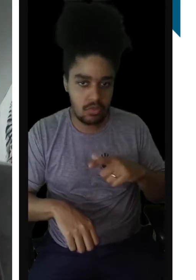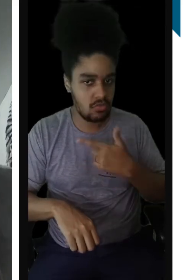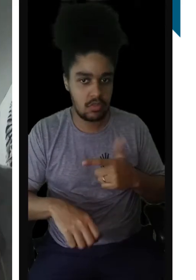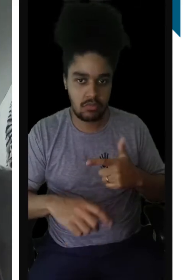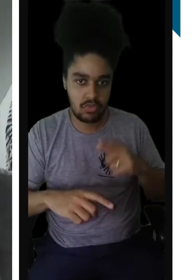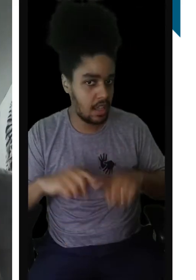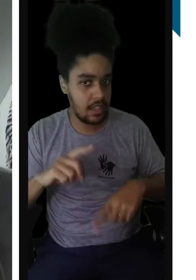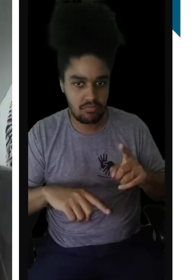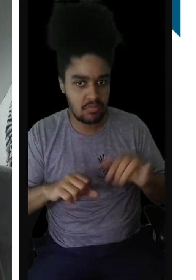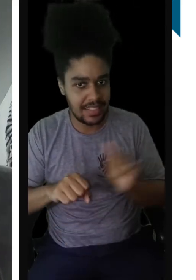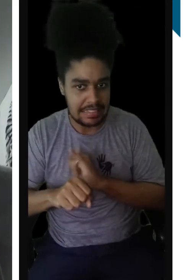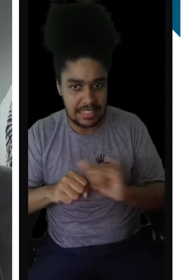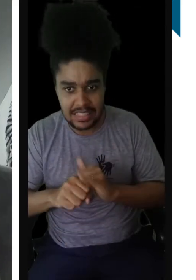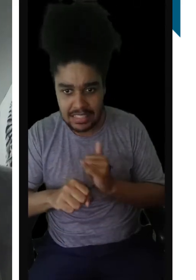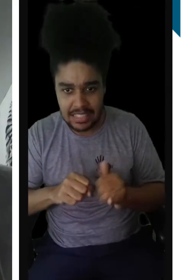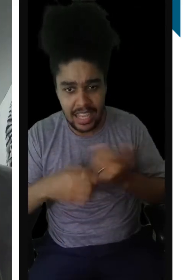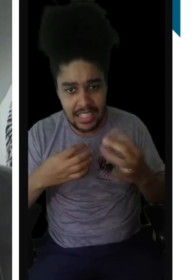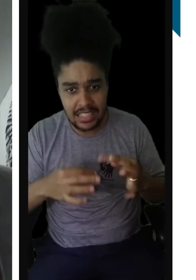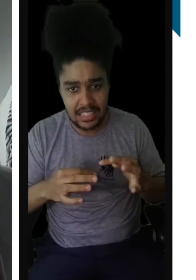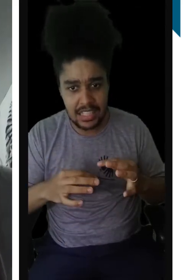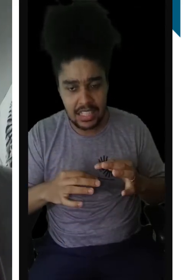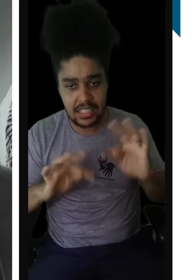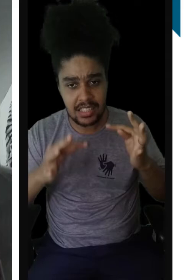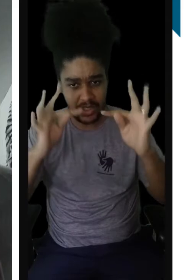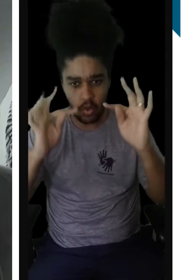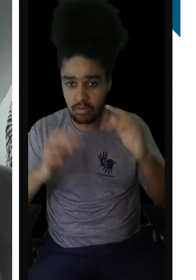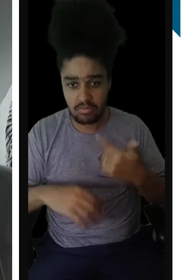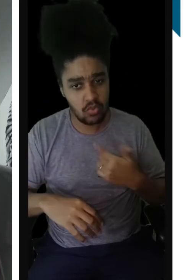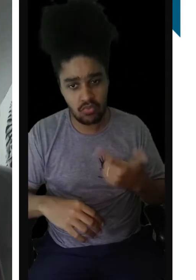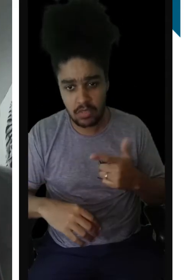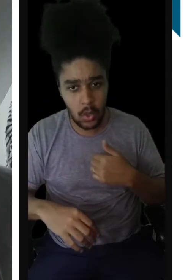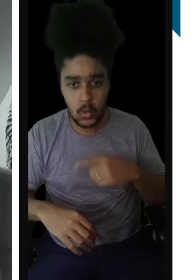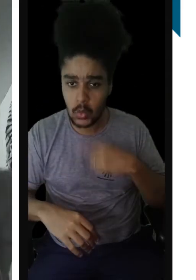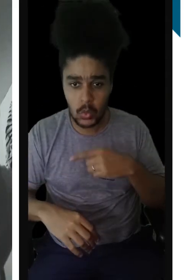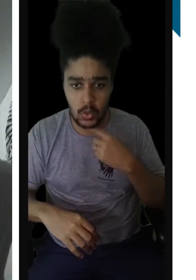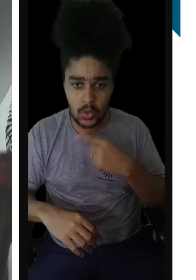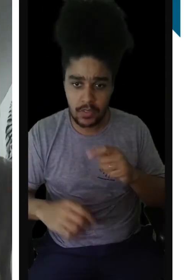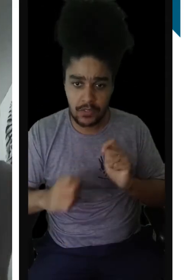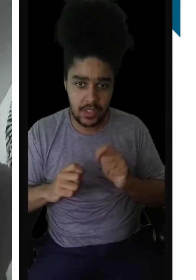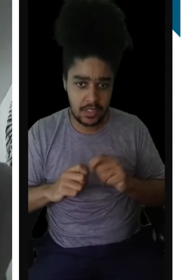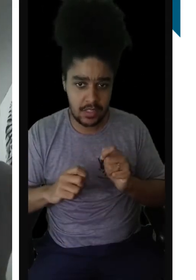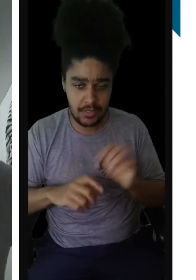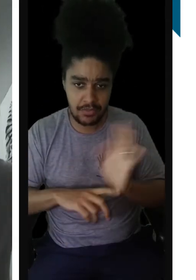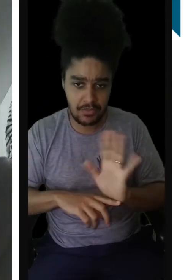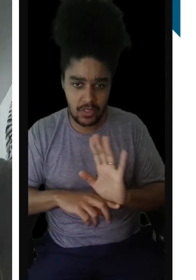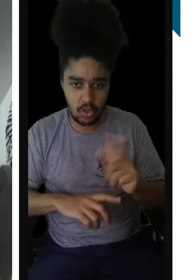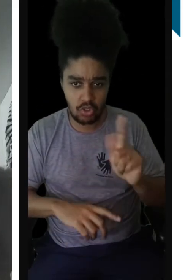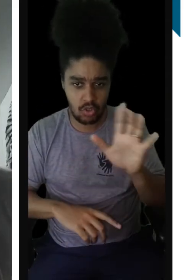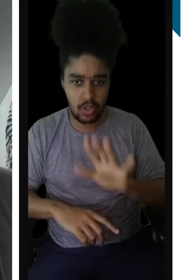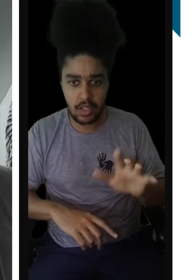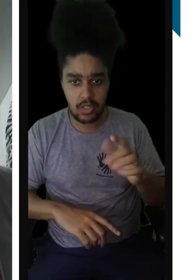técnicas, eu não sou um cara tão tecnológico para conseguir fazer aqueles vídeos para o canal de geografia maravilhosos que